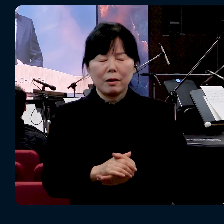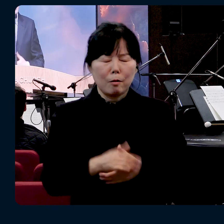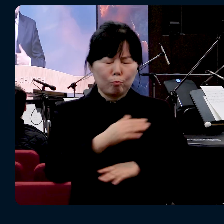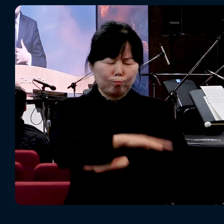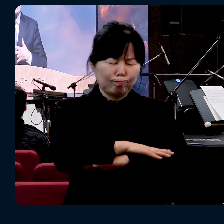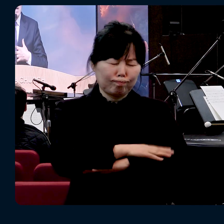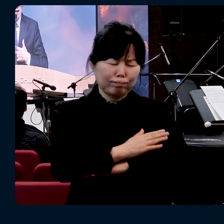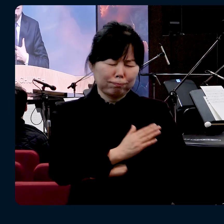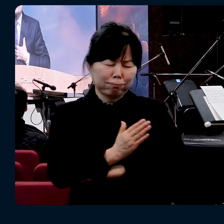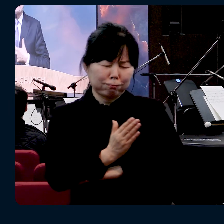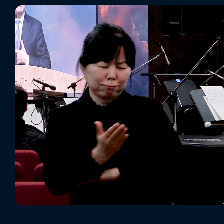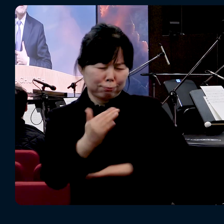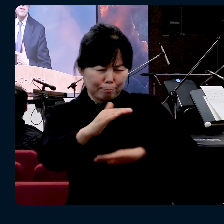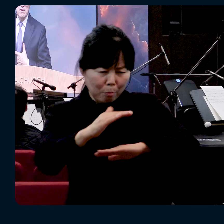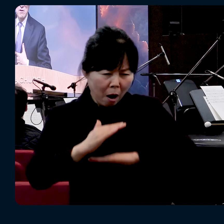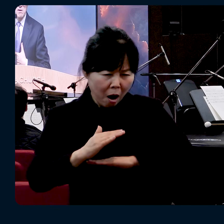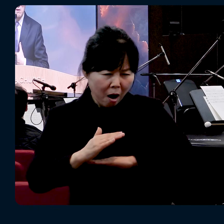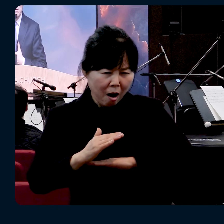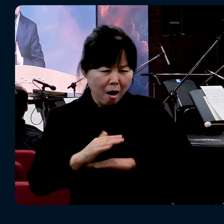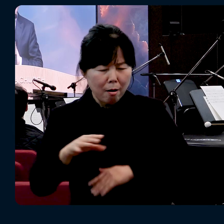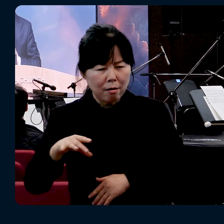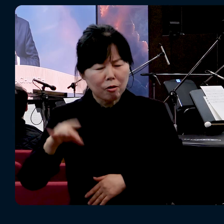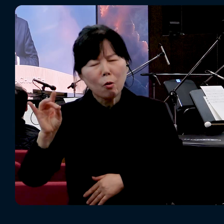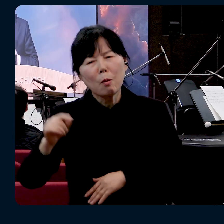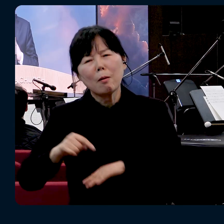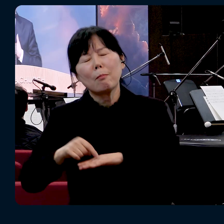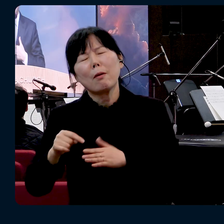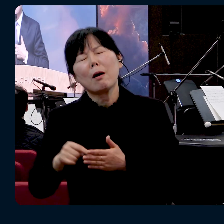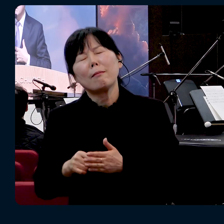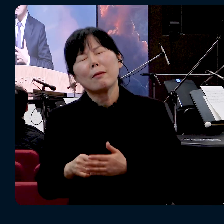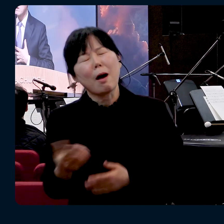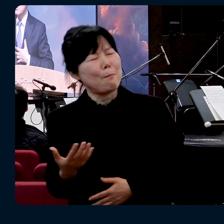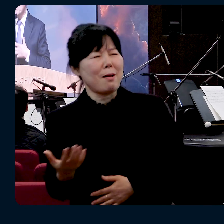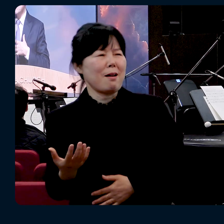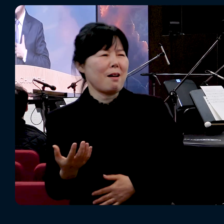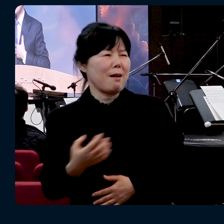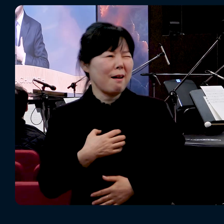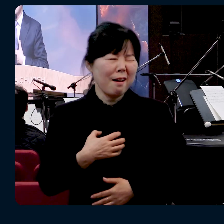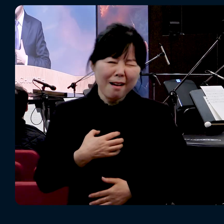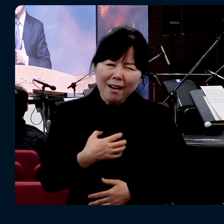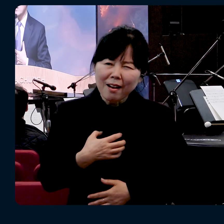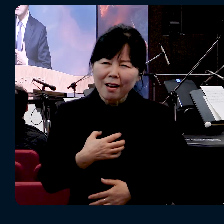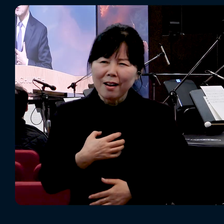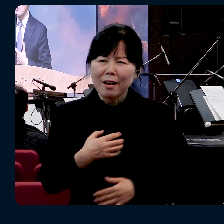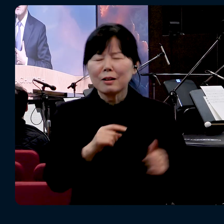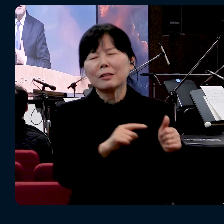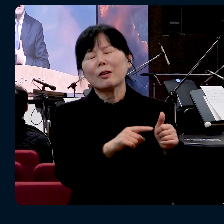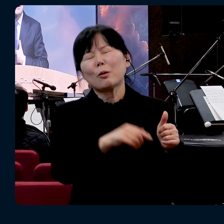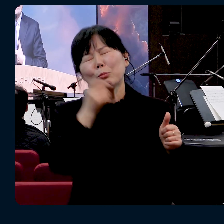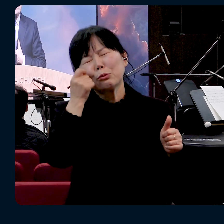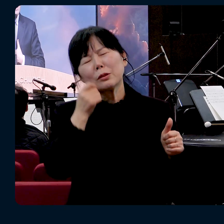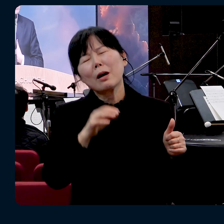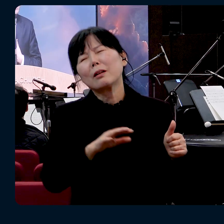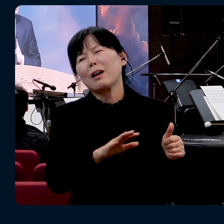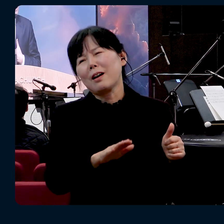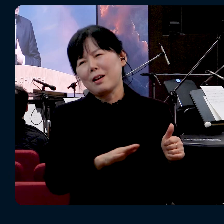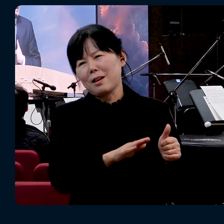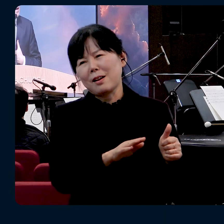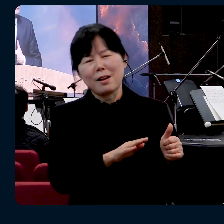그 얘기를 듣는데 처음에는 마음이 짠하더라고요. 야, 정말 인생 어떻게 하면 좋으냐는